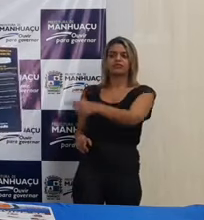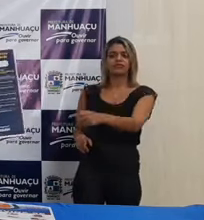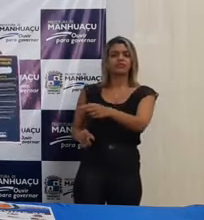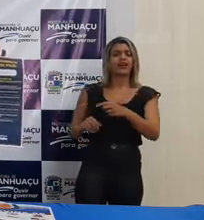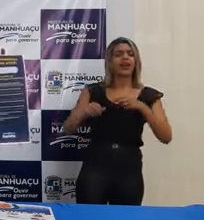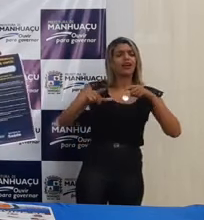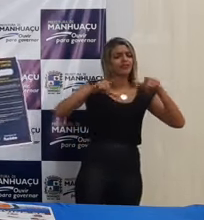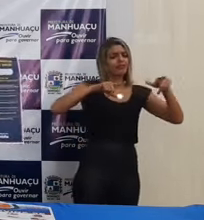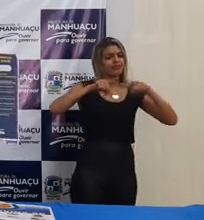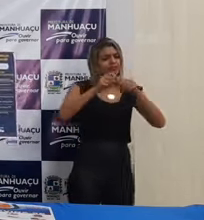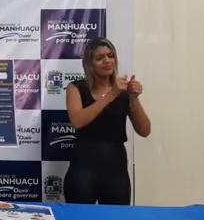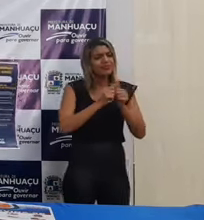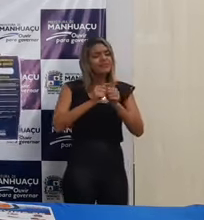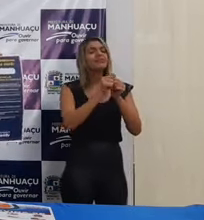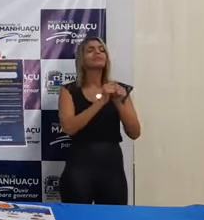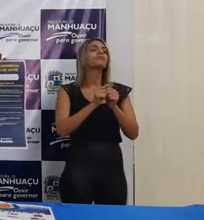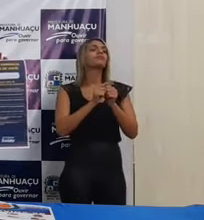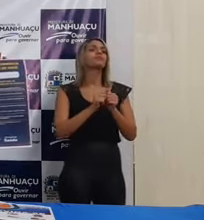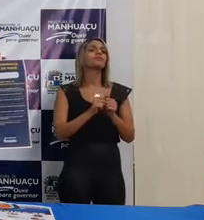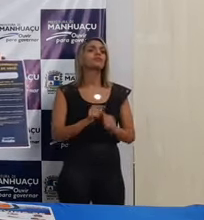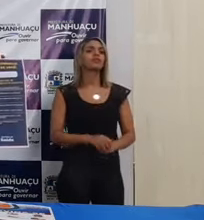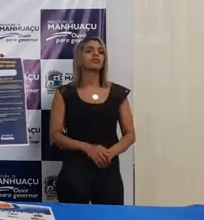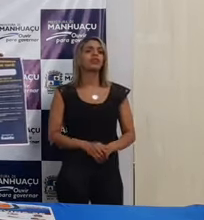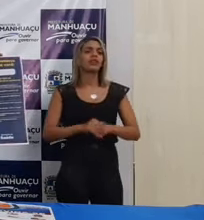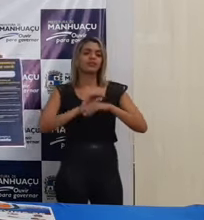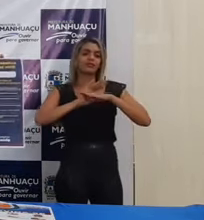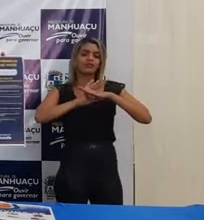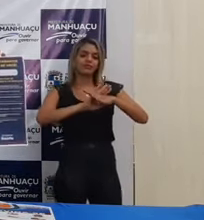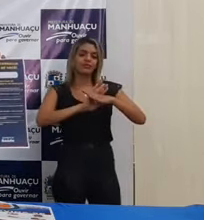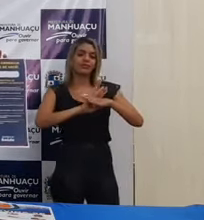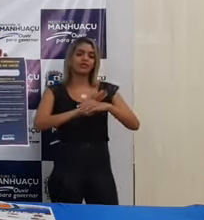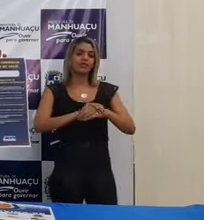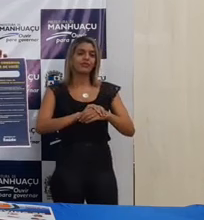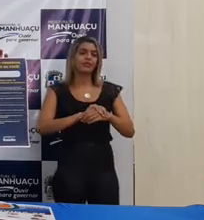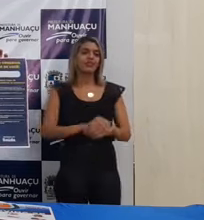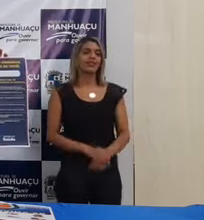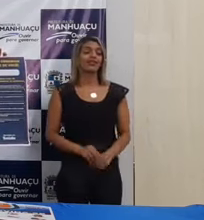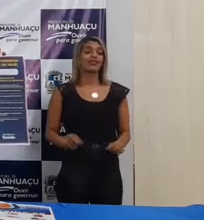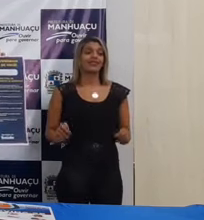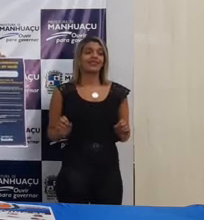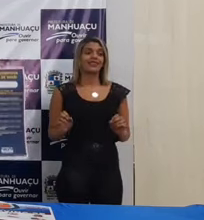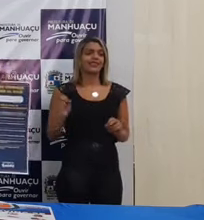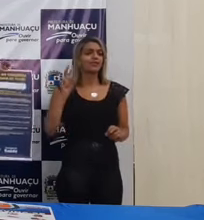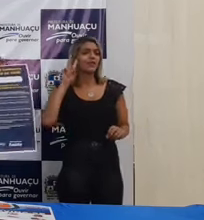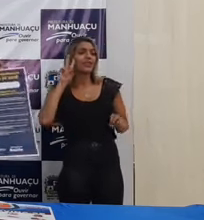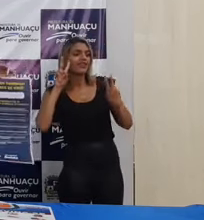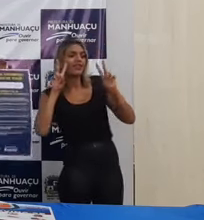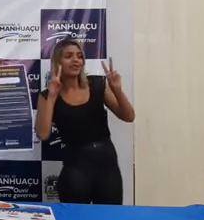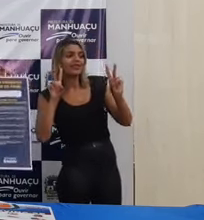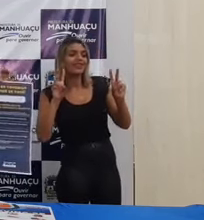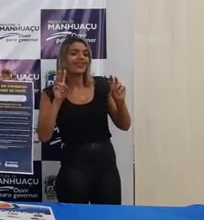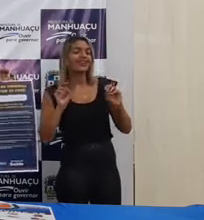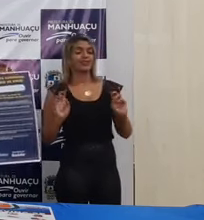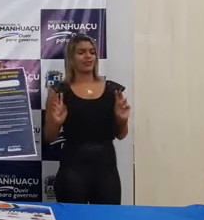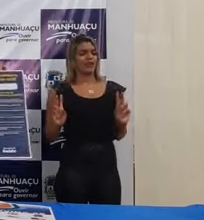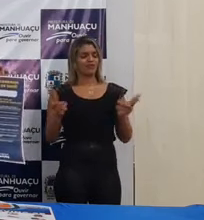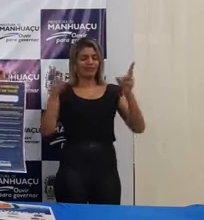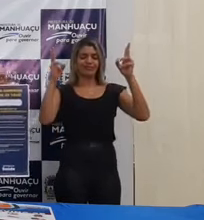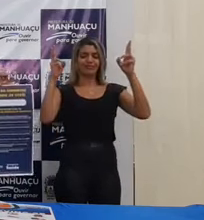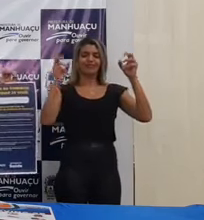trabalho em conjunto, que vai tomar as medidas, eu acho que a gente influencia todo mundo. Nós temos que partir hoje para